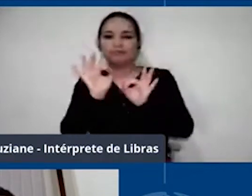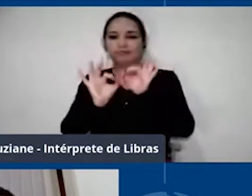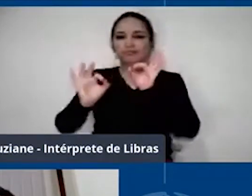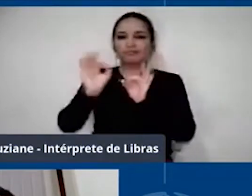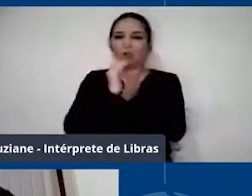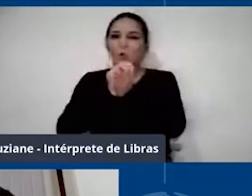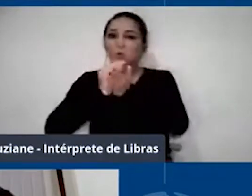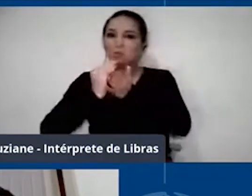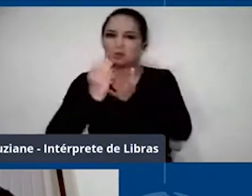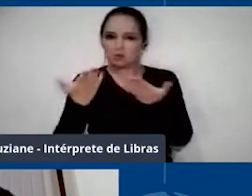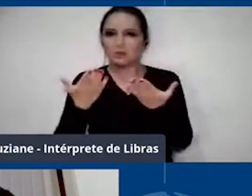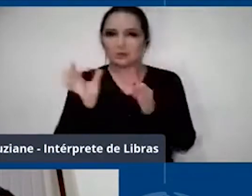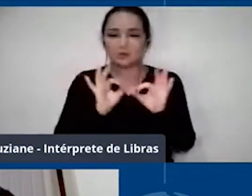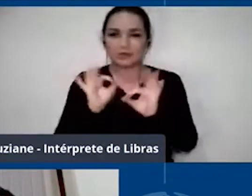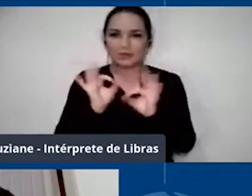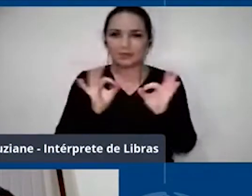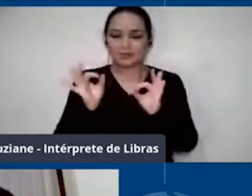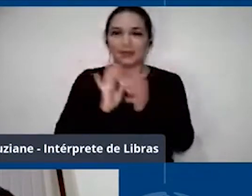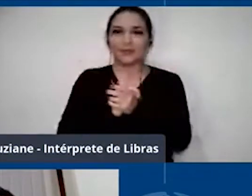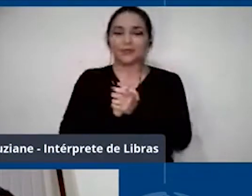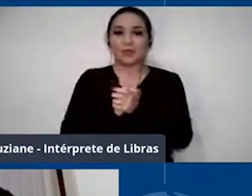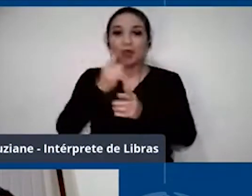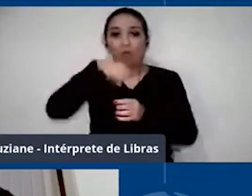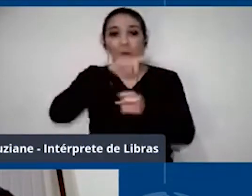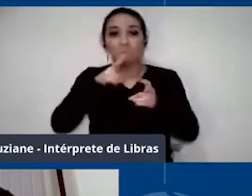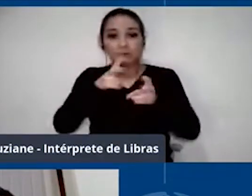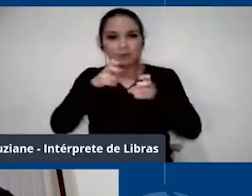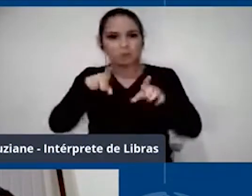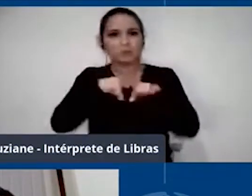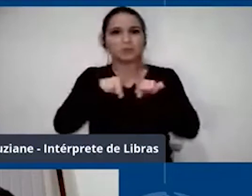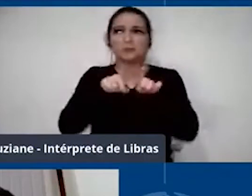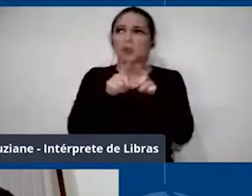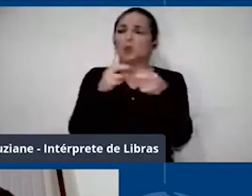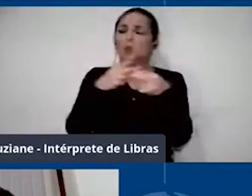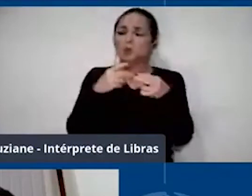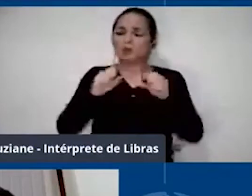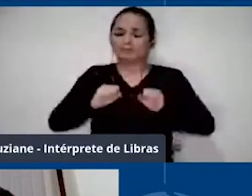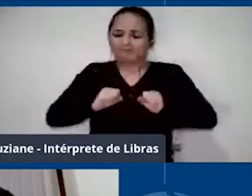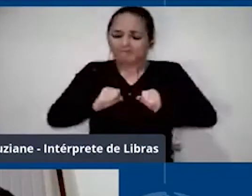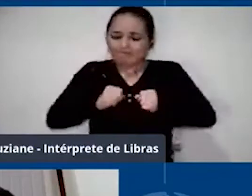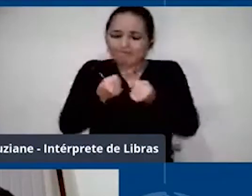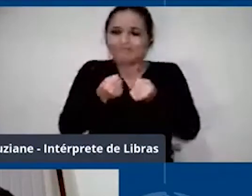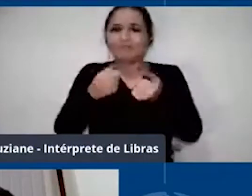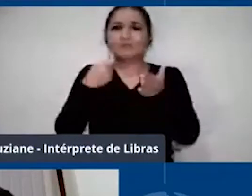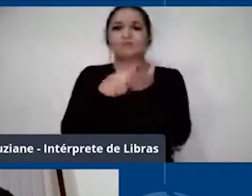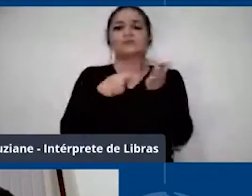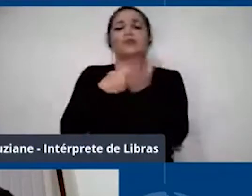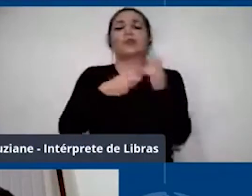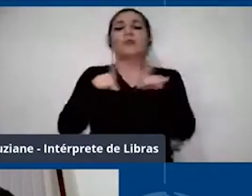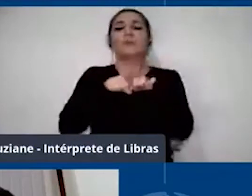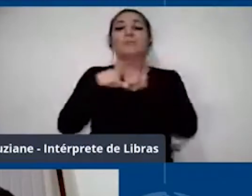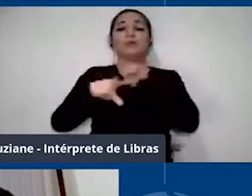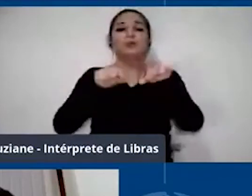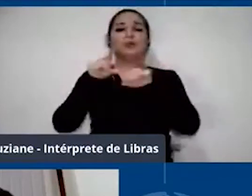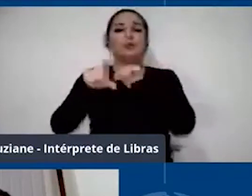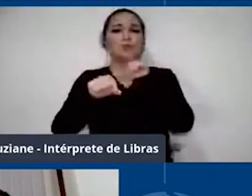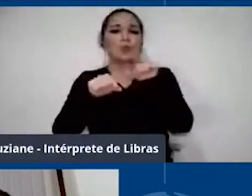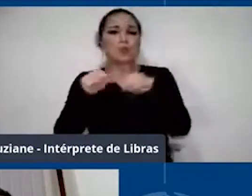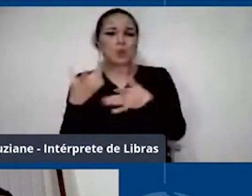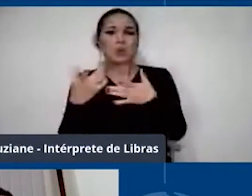carruagem. E vejo uma movimentação muito grande, um esforço enorme para ter uma alternativa que não seja